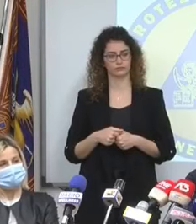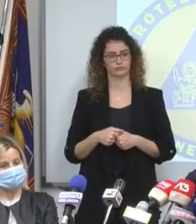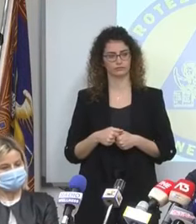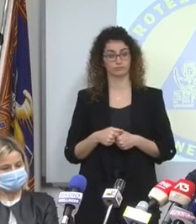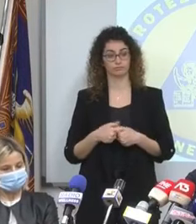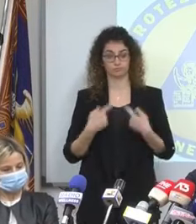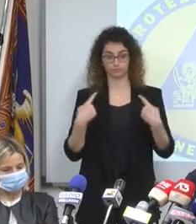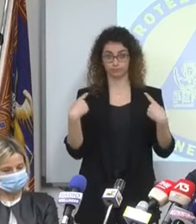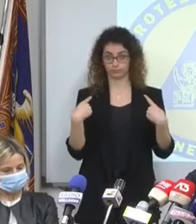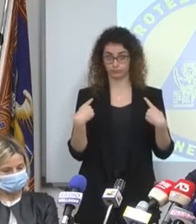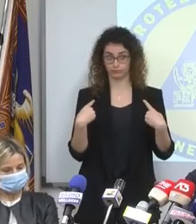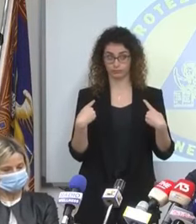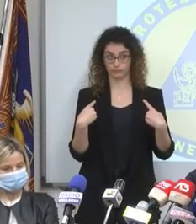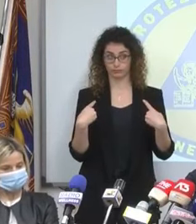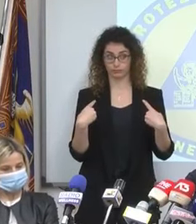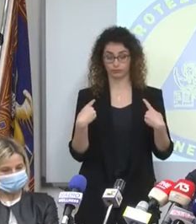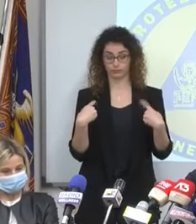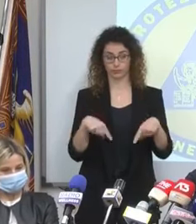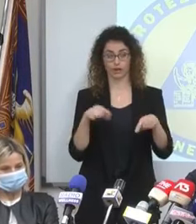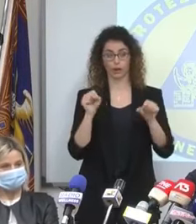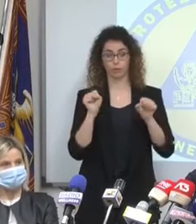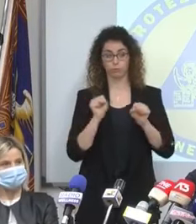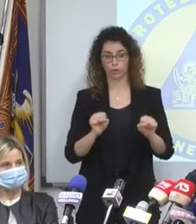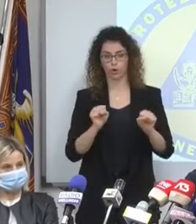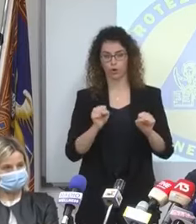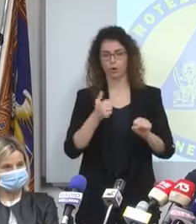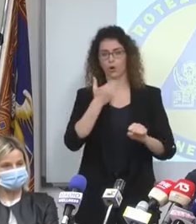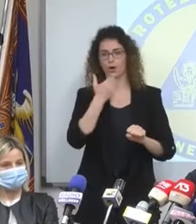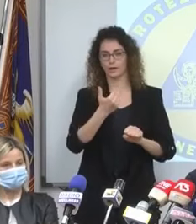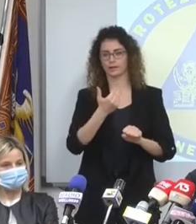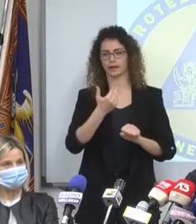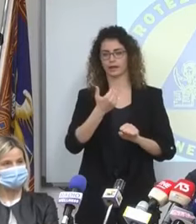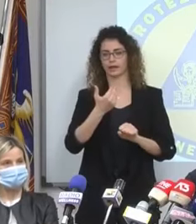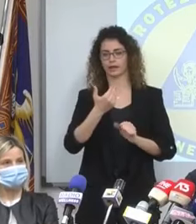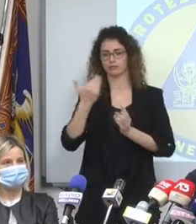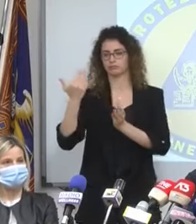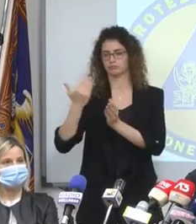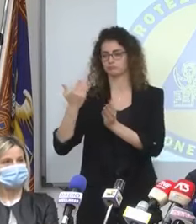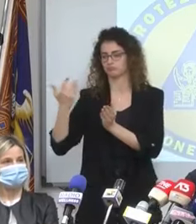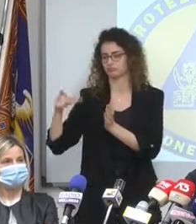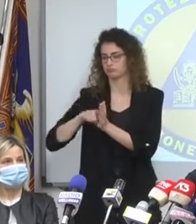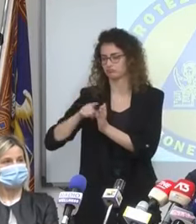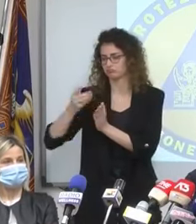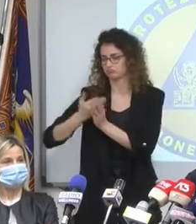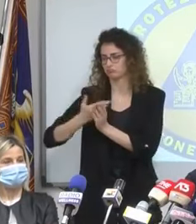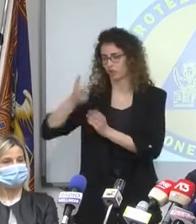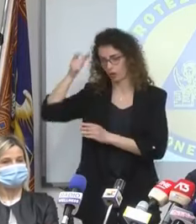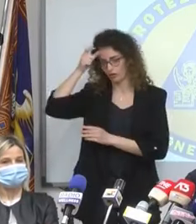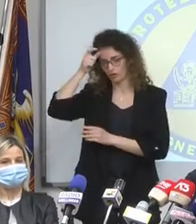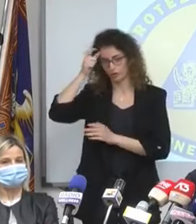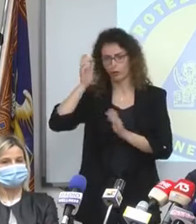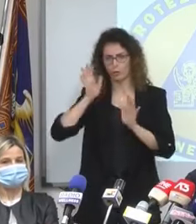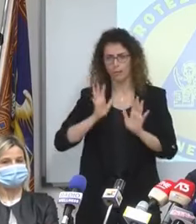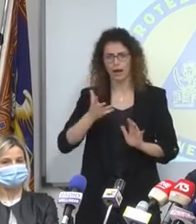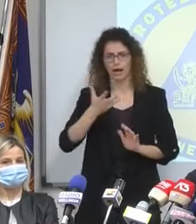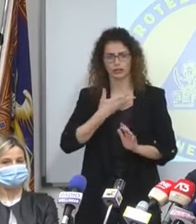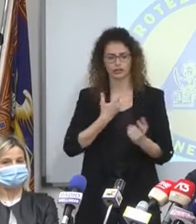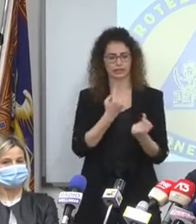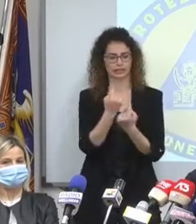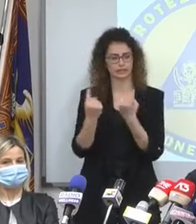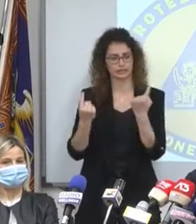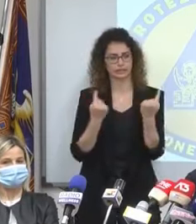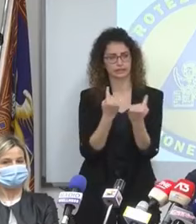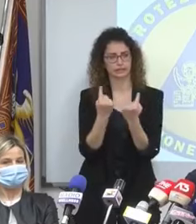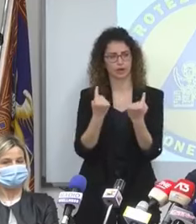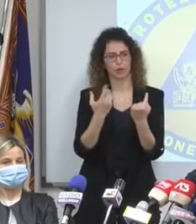questo è stato consentito da provvedimenti del governo, tuttavia vi sono situazioni che si potrebbe